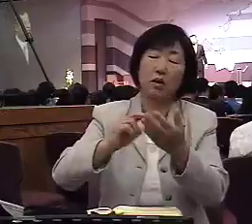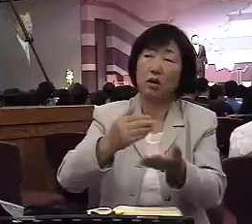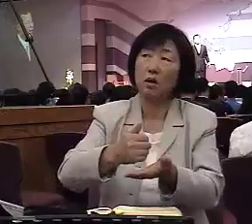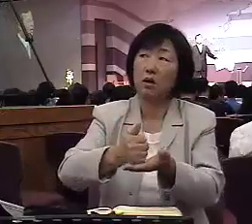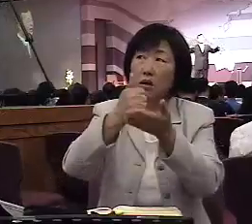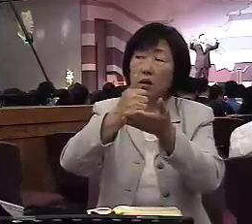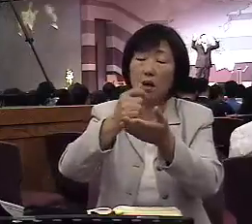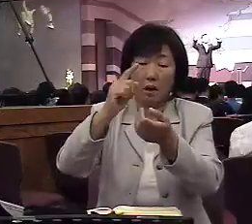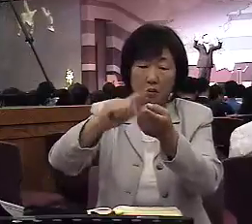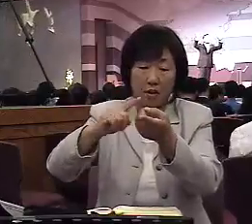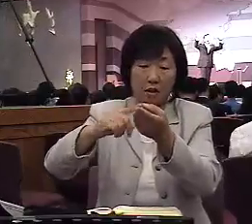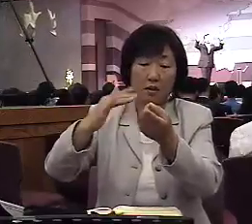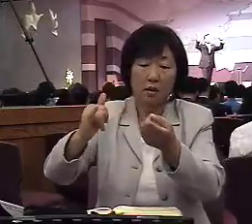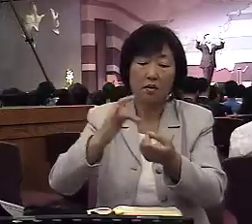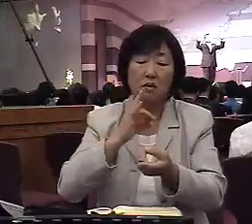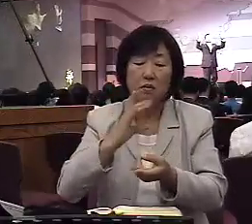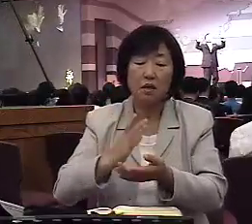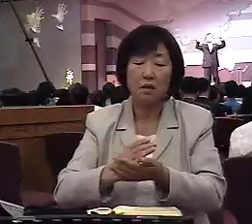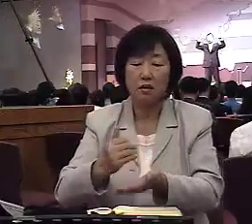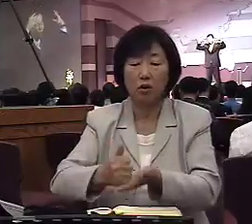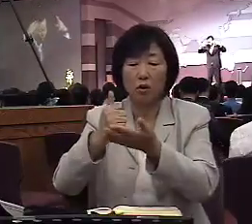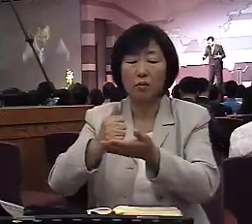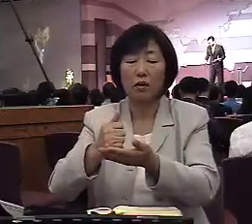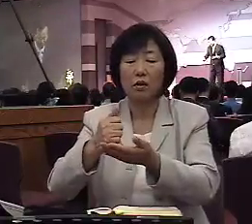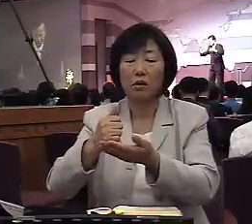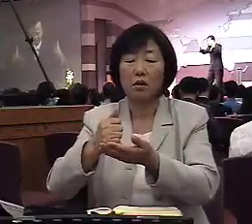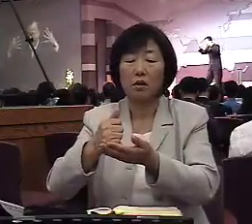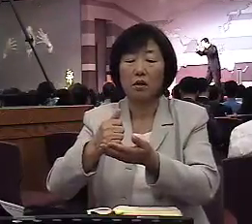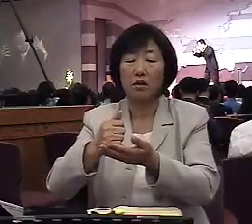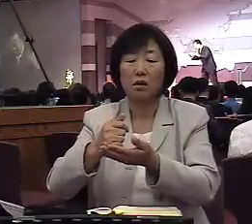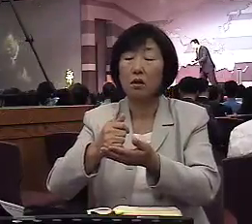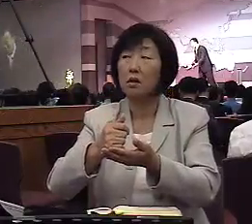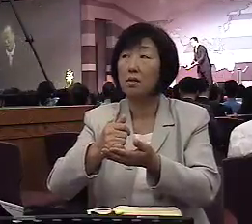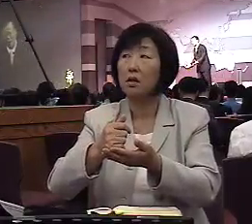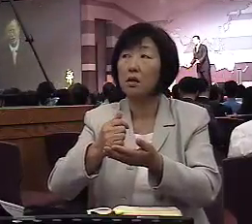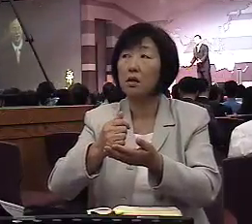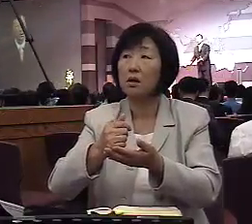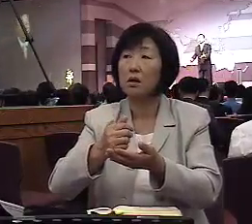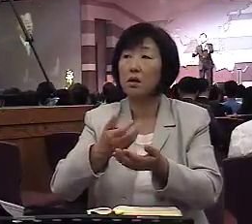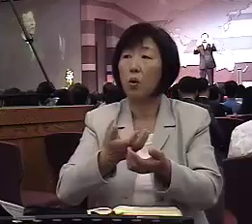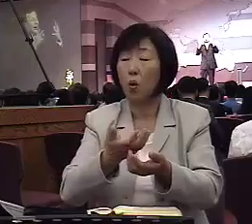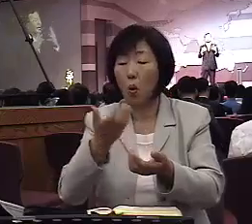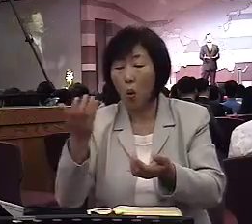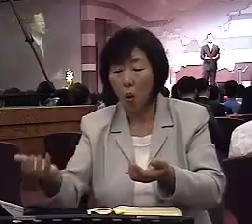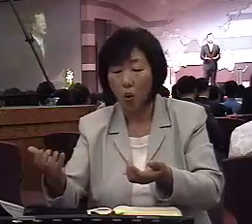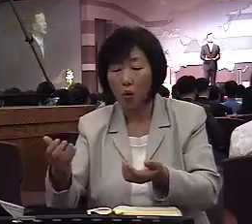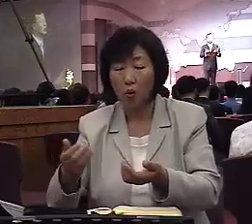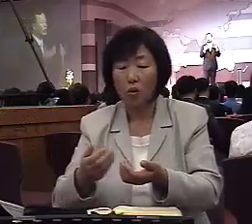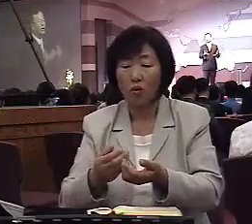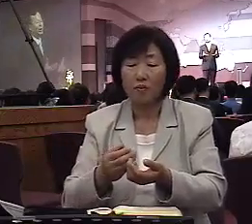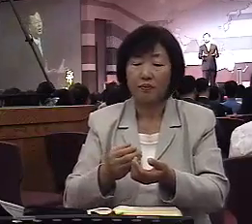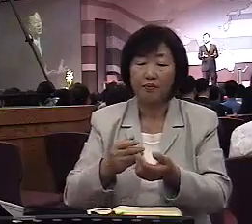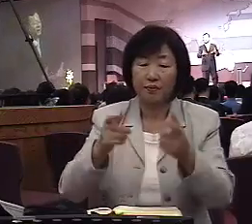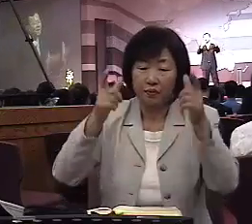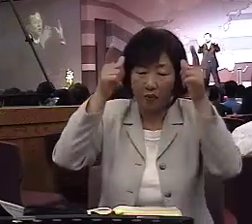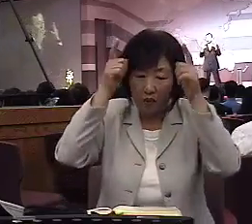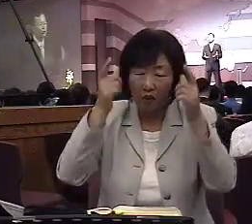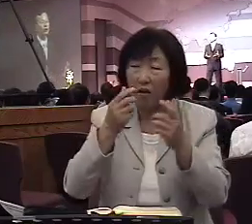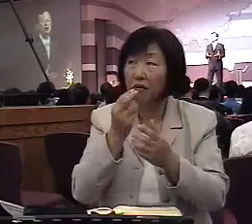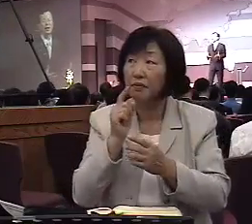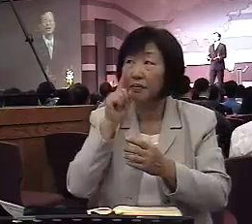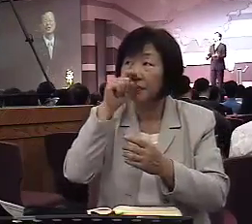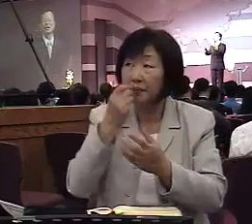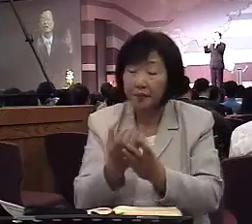합당하신 분이었지만 그 섬김을 받는 자리에서 자신을 옮겨 마국간으로 내려와서 우리와 같이 되셨고 종이